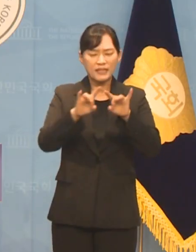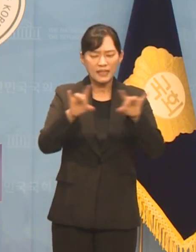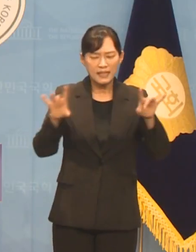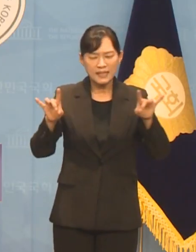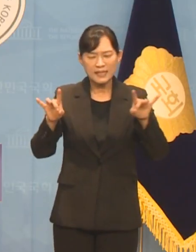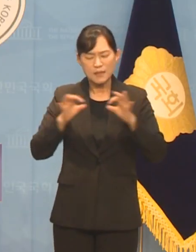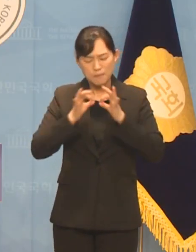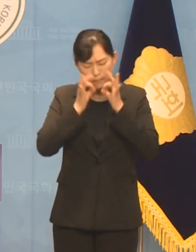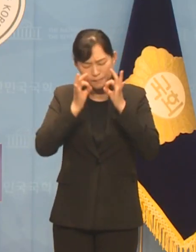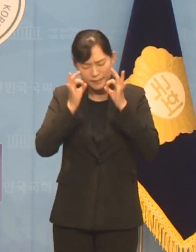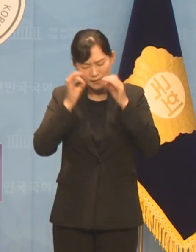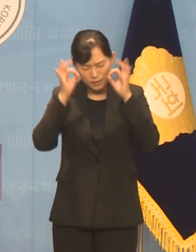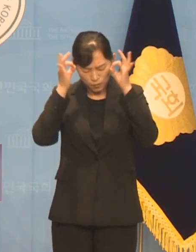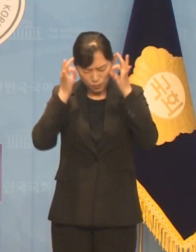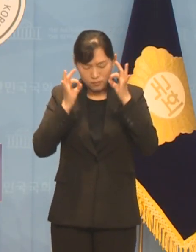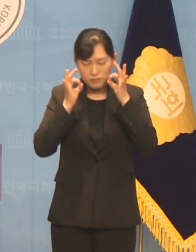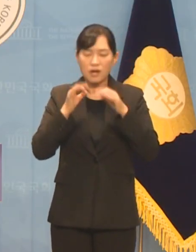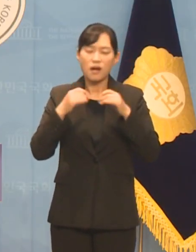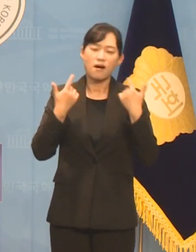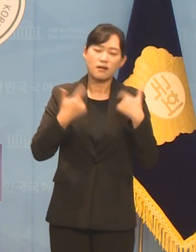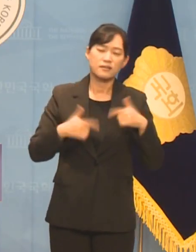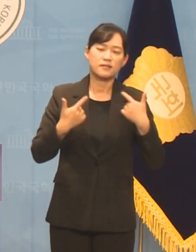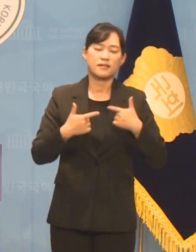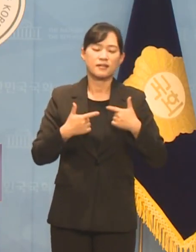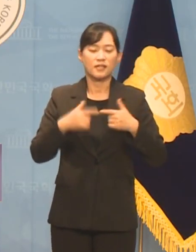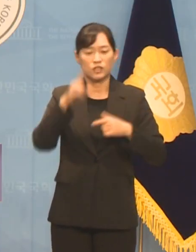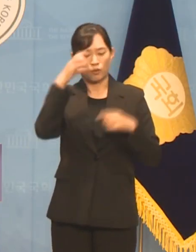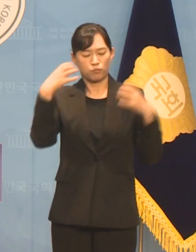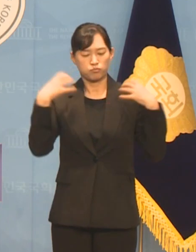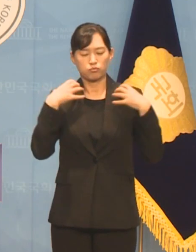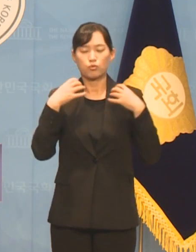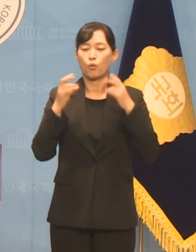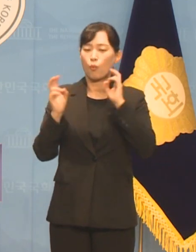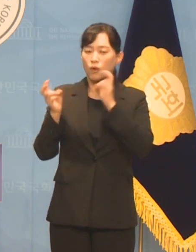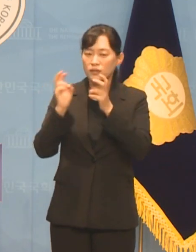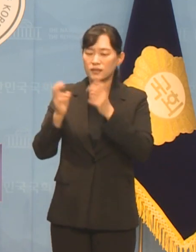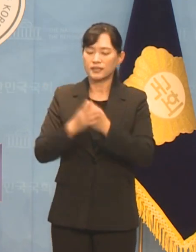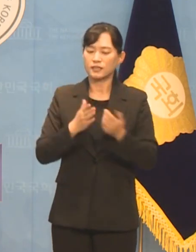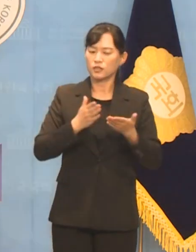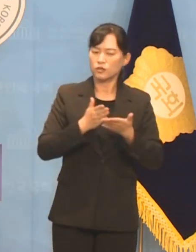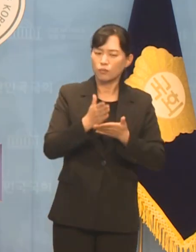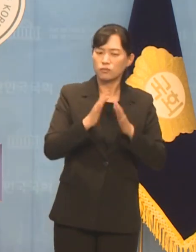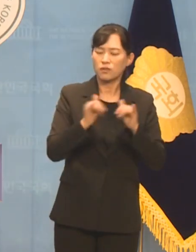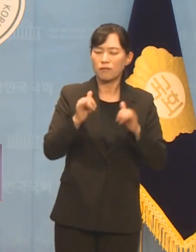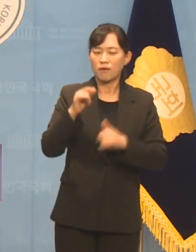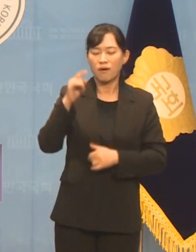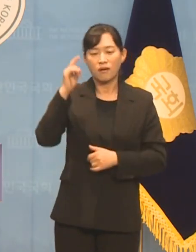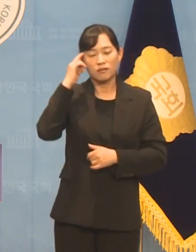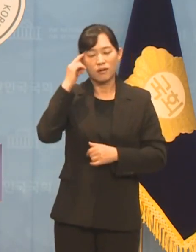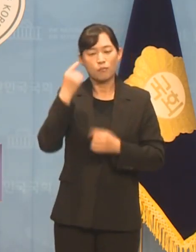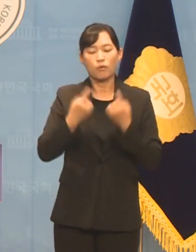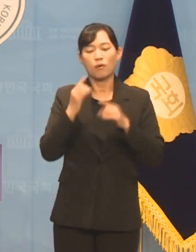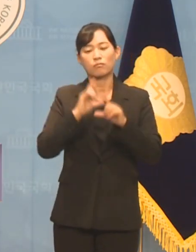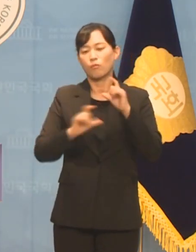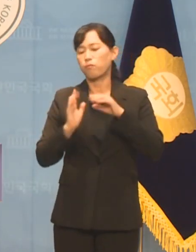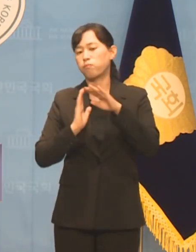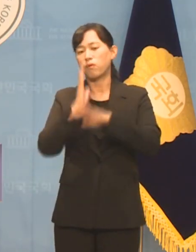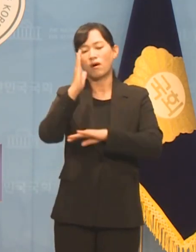흘린 땀방울은 언제나 정부나 기업, 전문가의 예상을 뛰어넘는 성과로